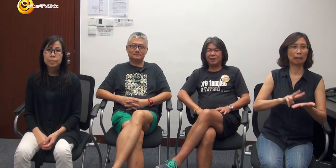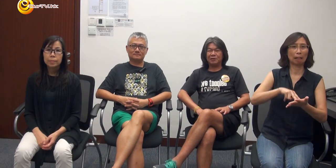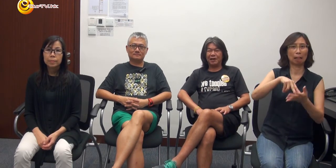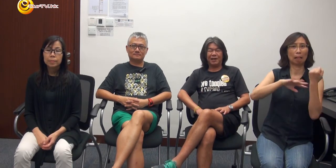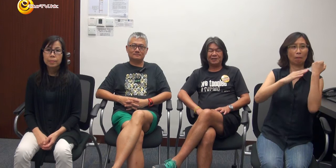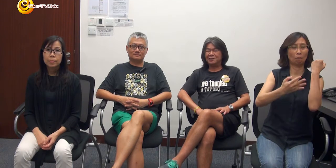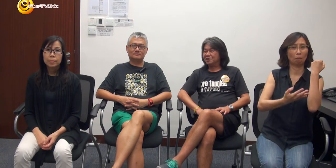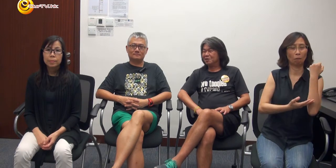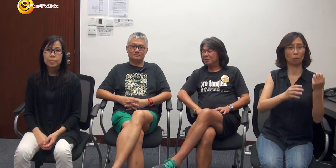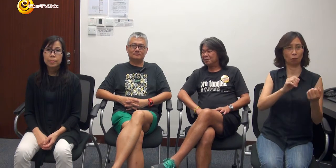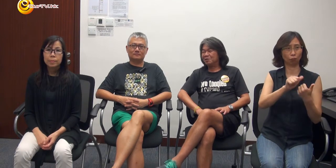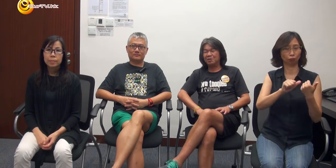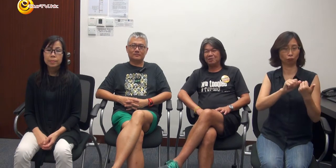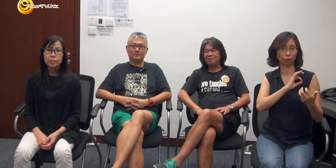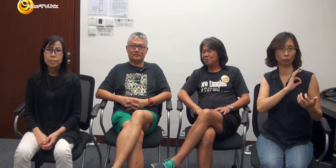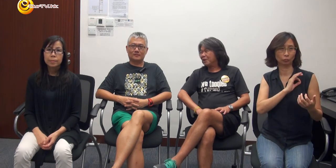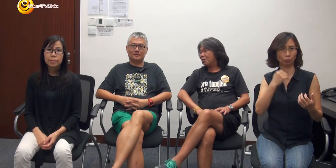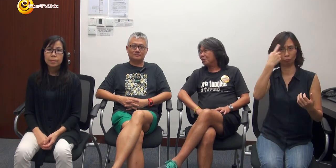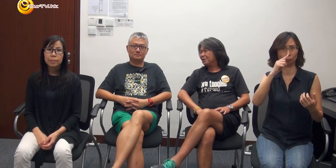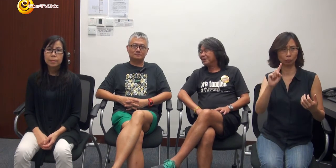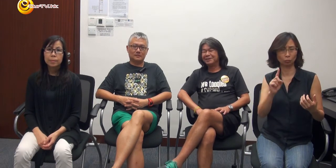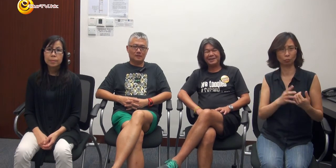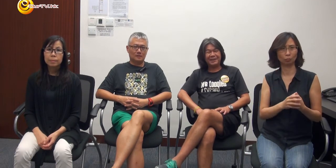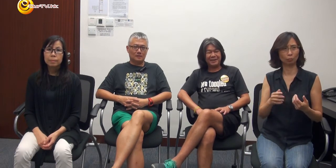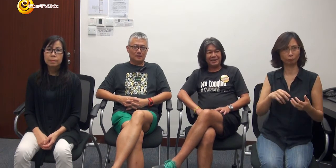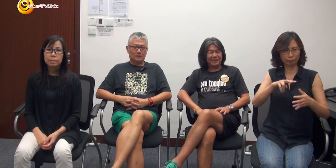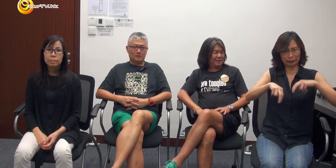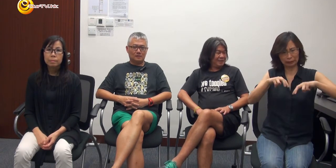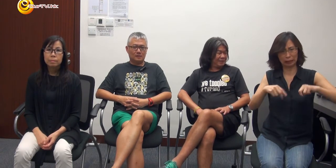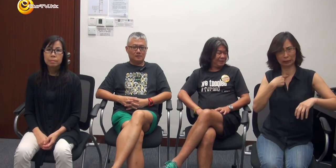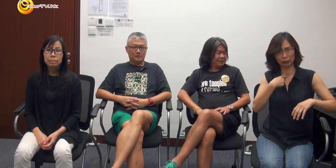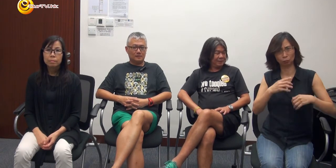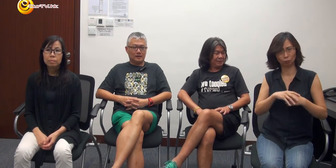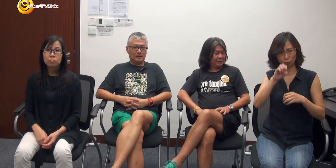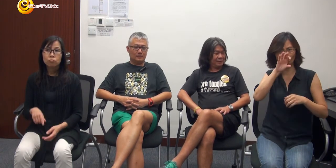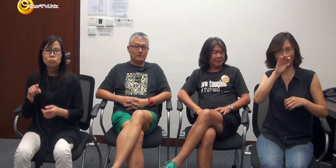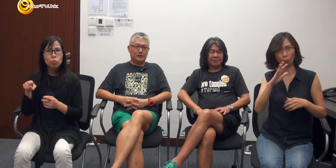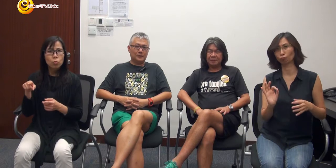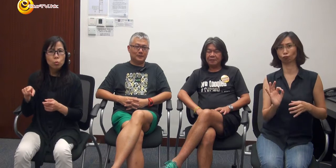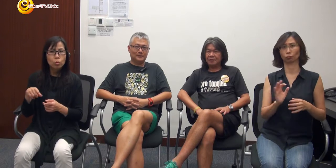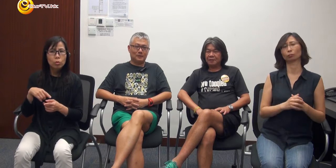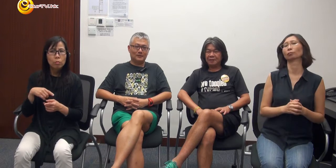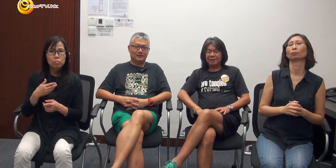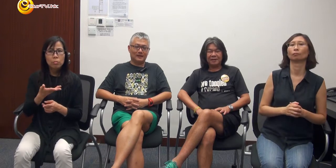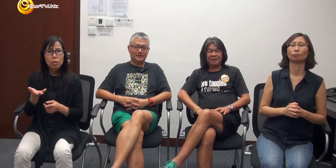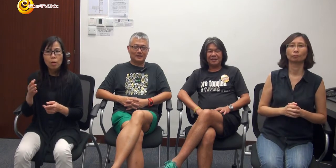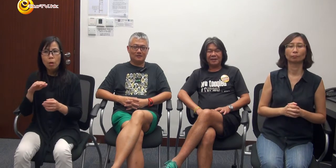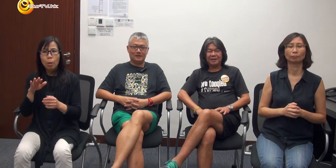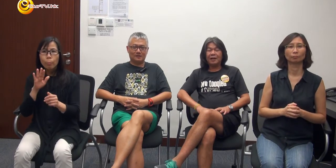要查一查先知咯。點解會冇乜嘢講咁咧？ 依一個就真係，喂，各位問問幫幫手啦。即係可能嗰個人